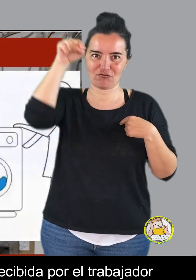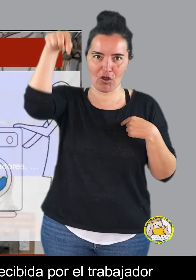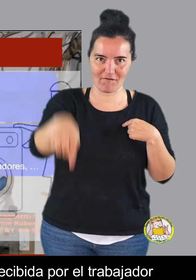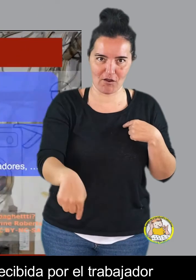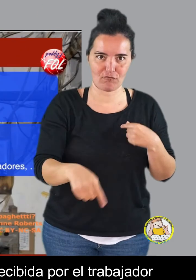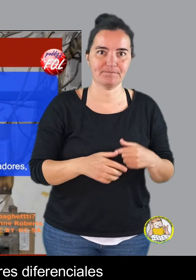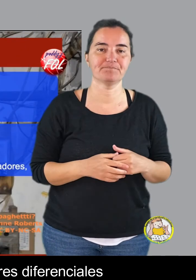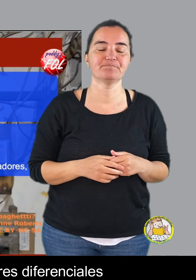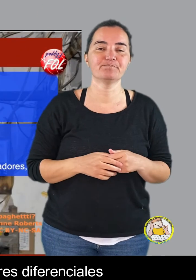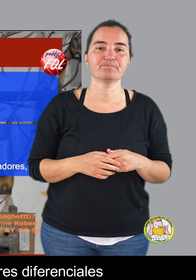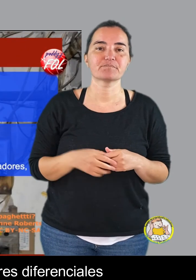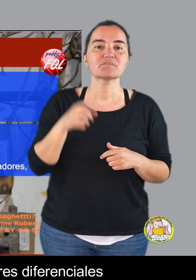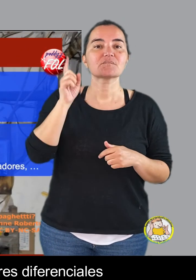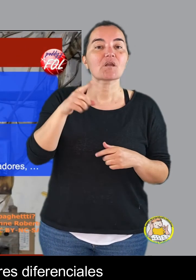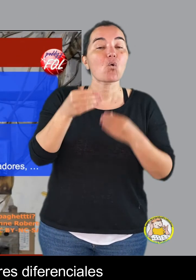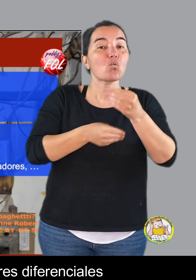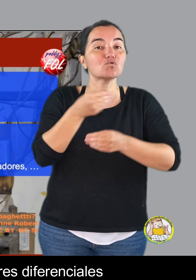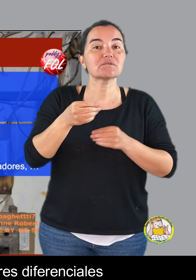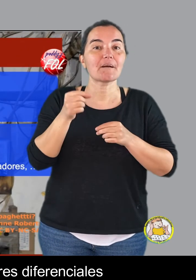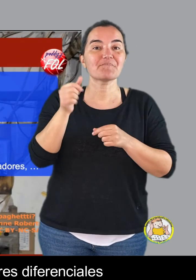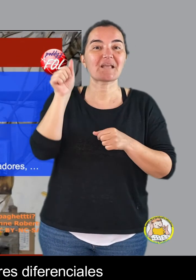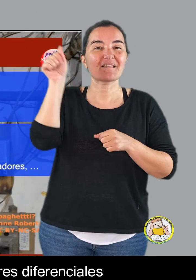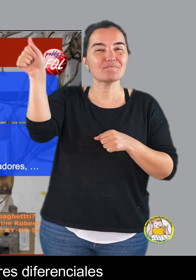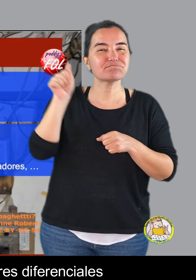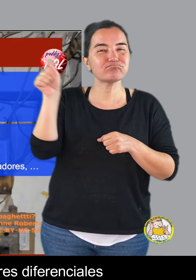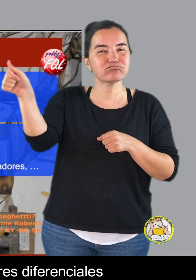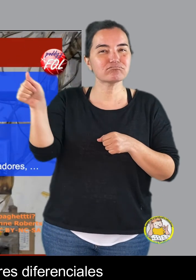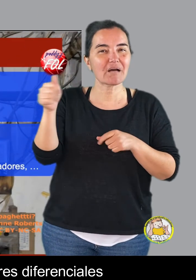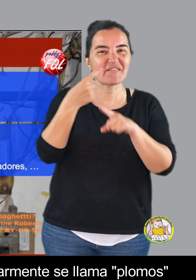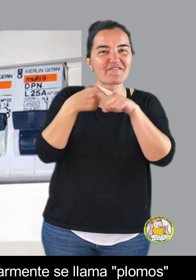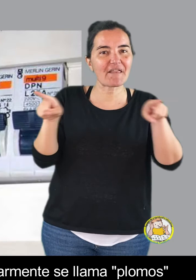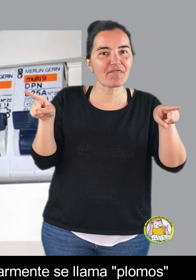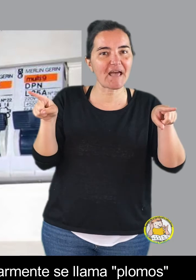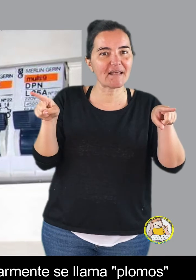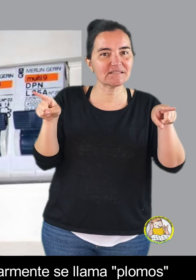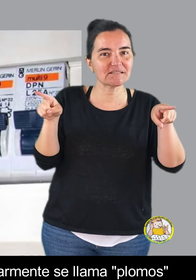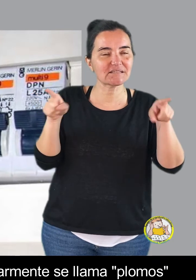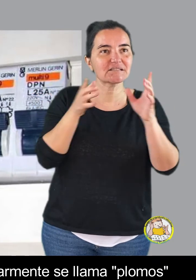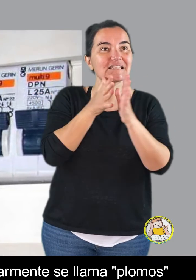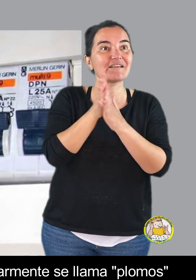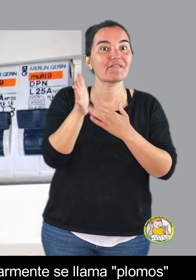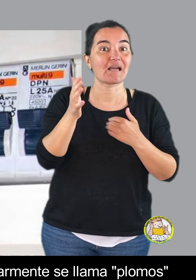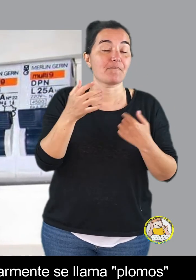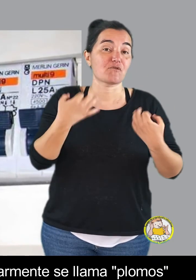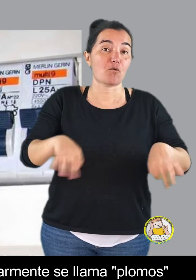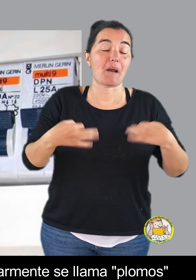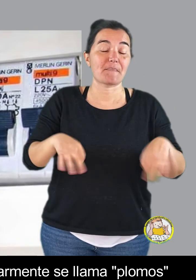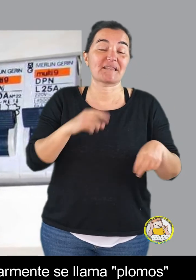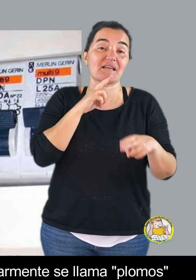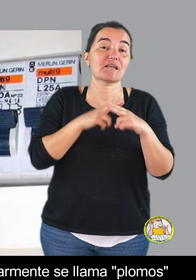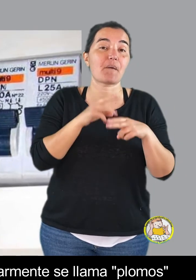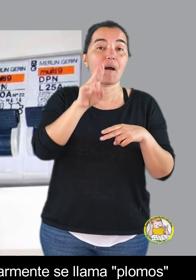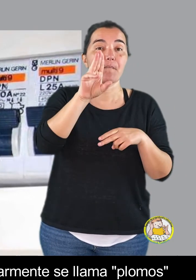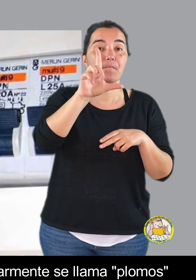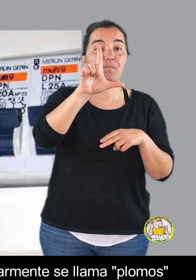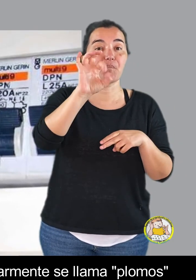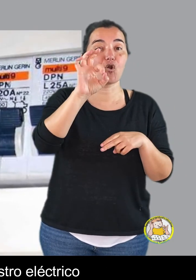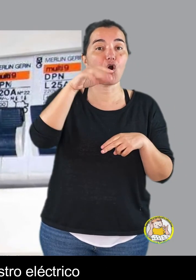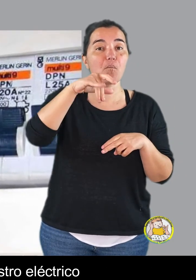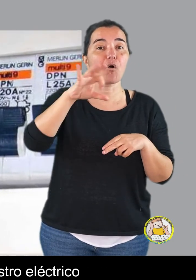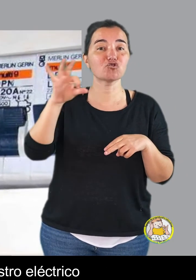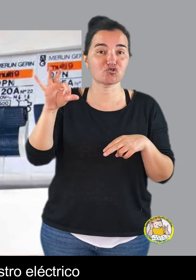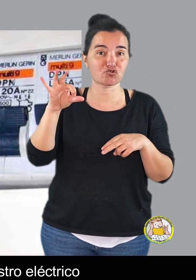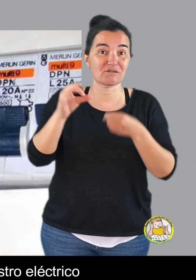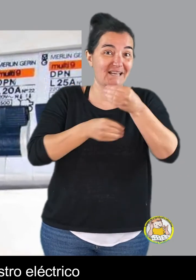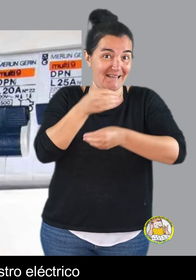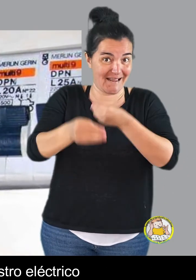por el trabajador. También se deben utilizar interruptores diferenciales. Los interruptores diferenciales son lo que vulgarmente se llama plomos